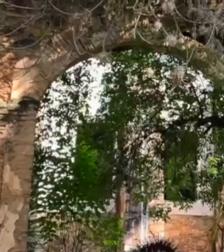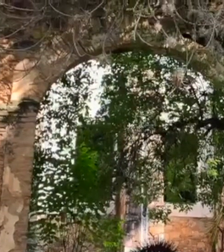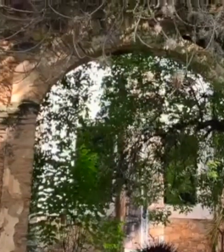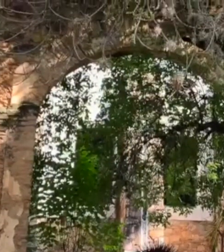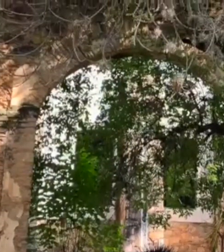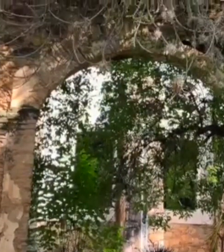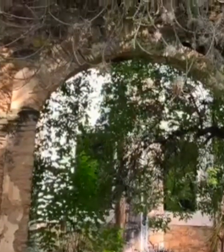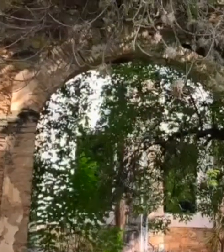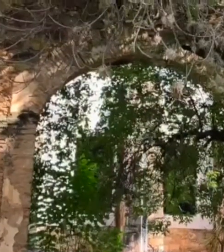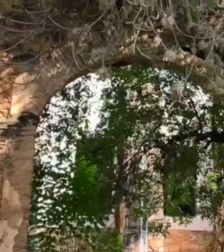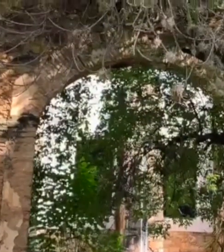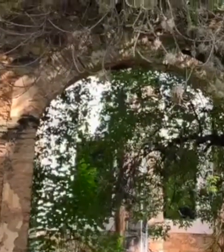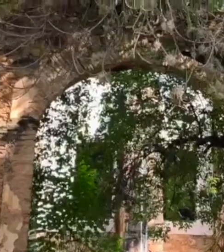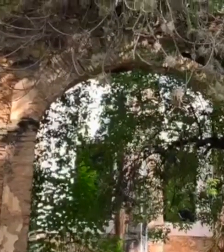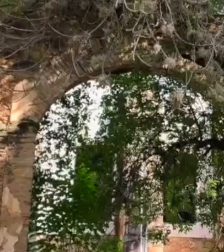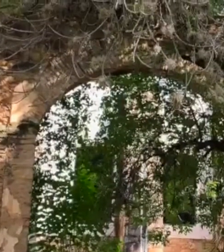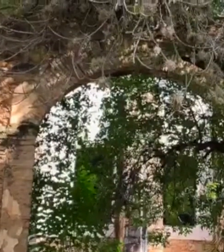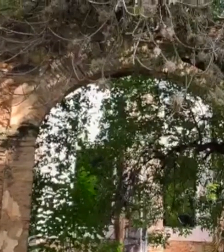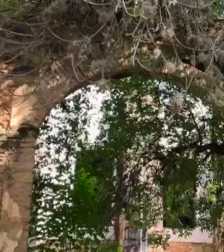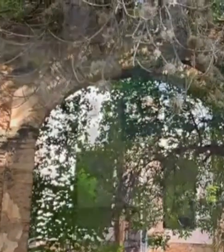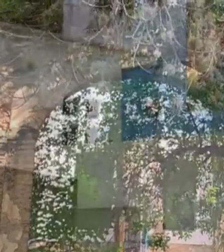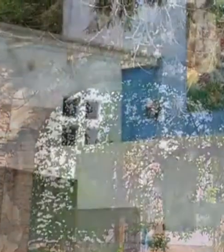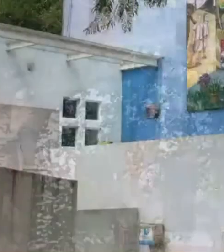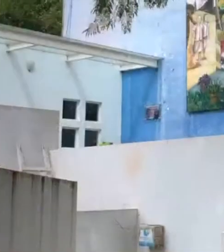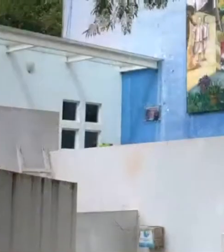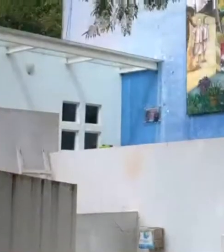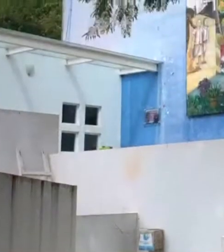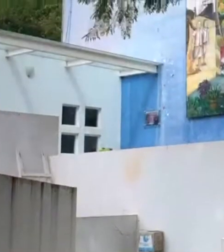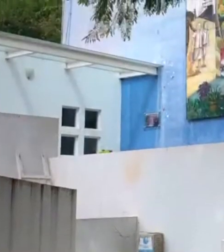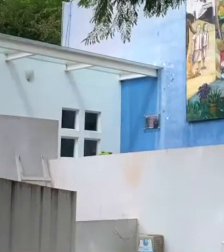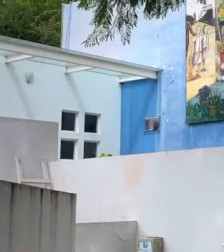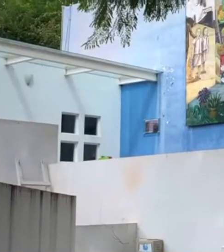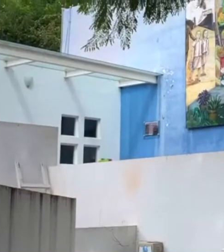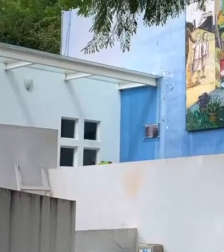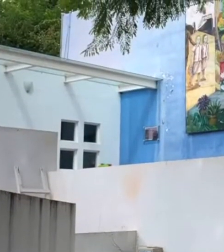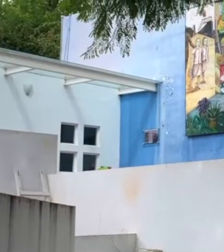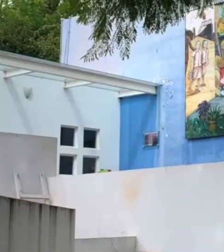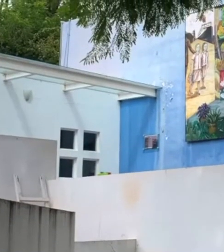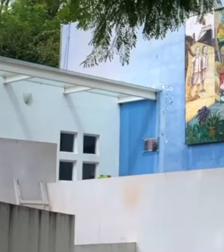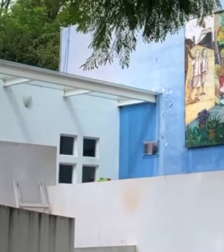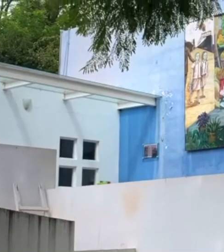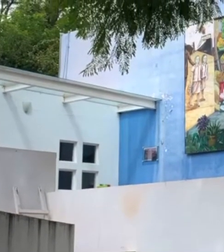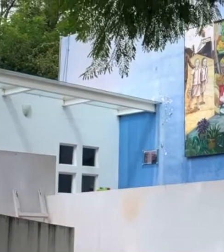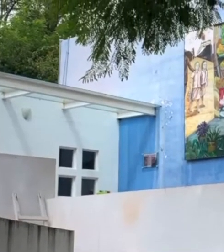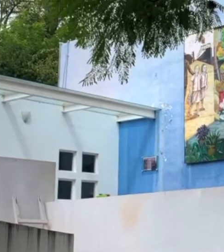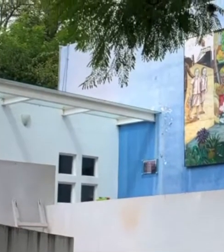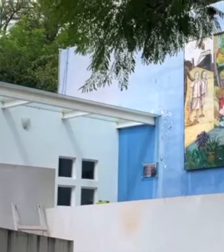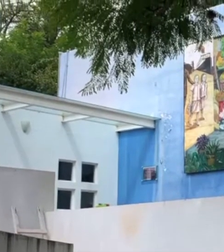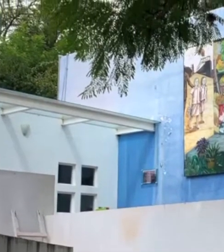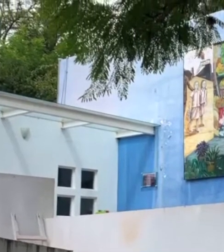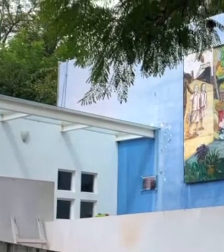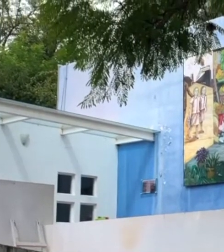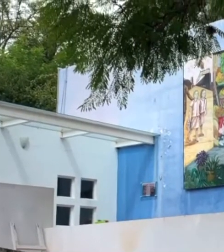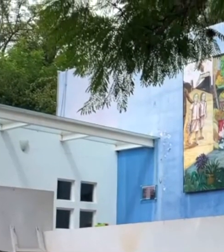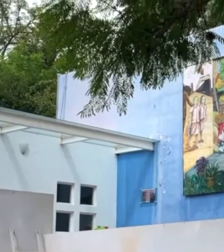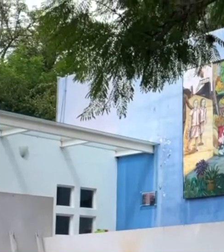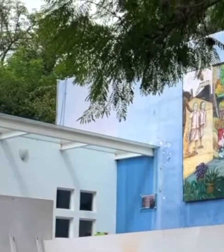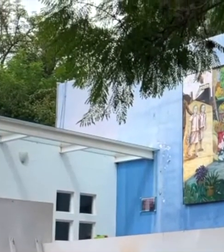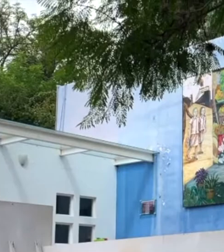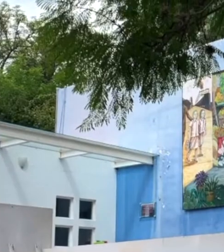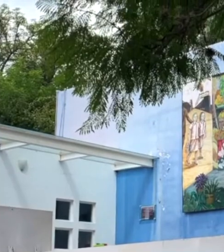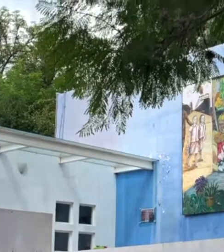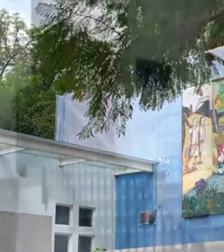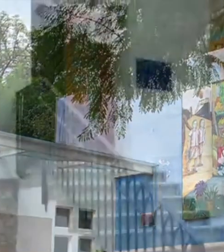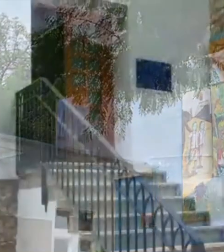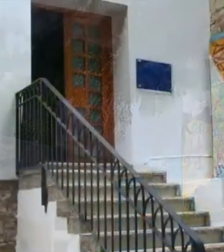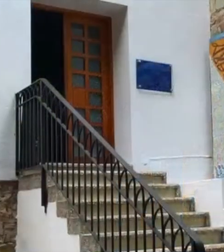住んでいましたが引っ越します。その理由はそこを美術館にしたかったからです。現在別館として知られている